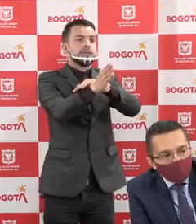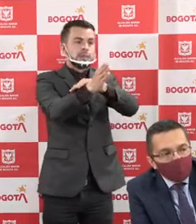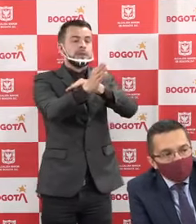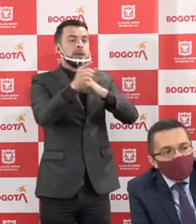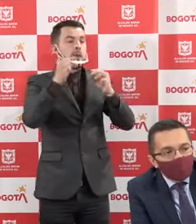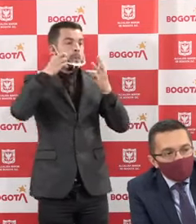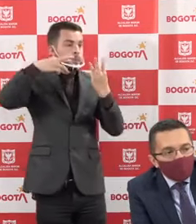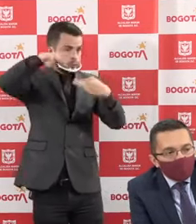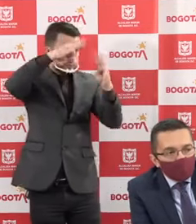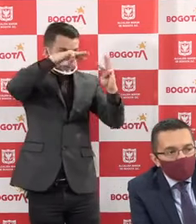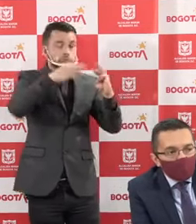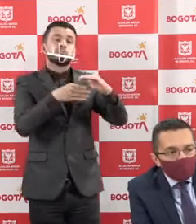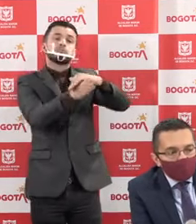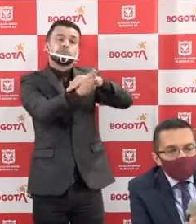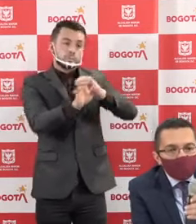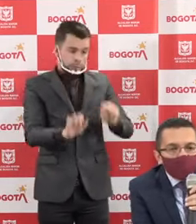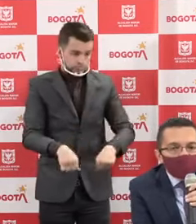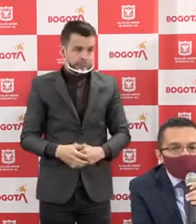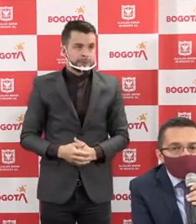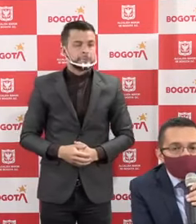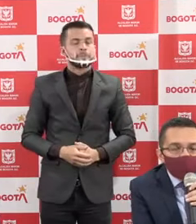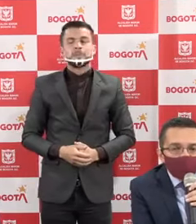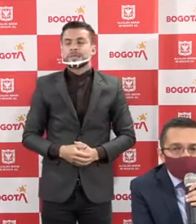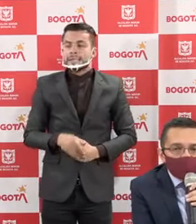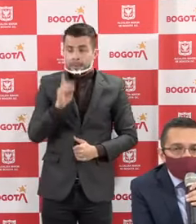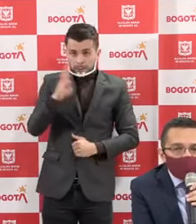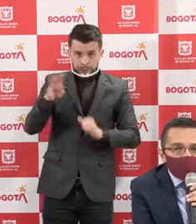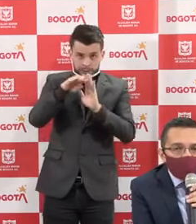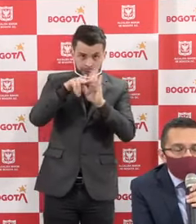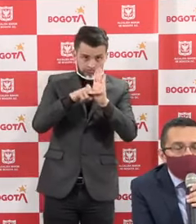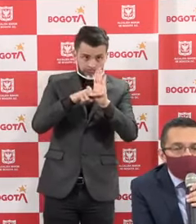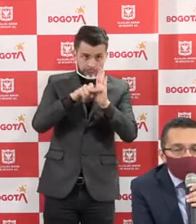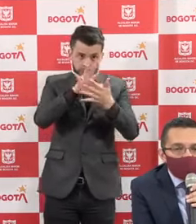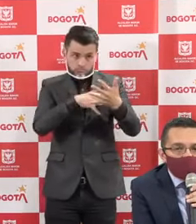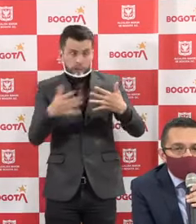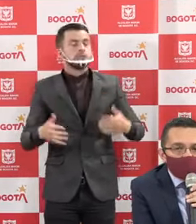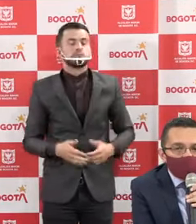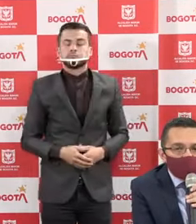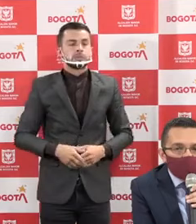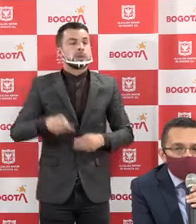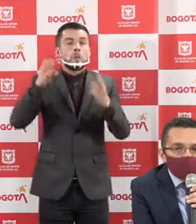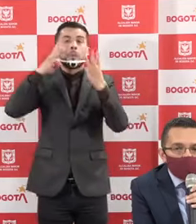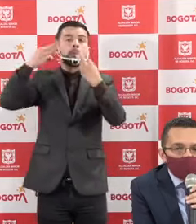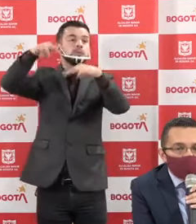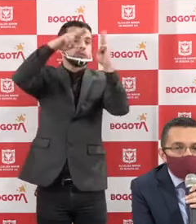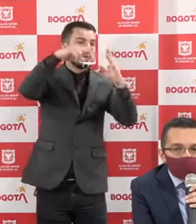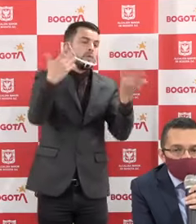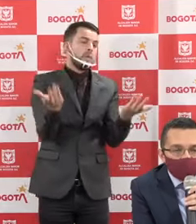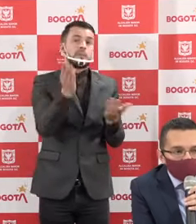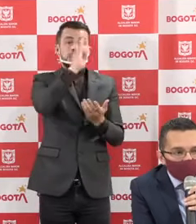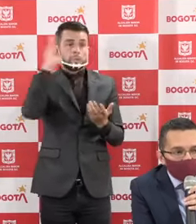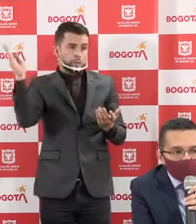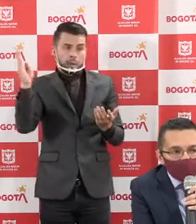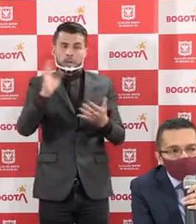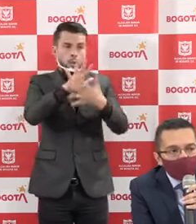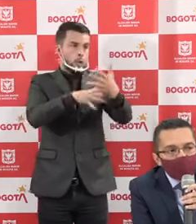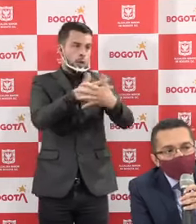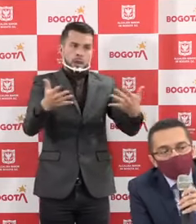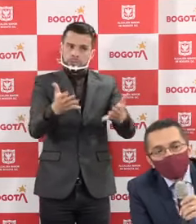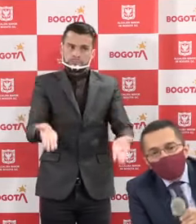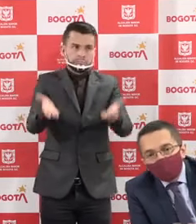justamente también tendrán ese horario las bibliotecas y los museos no tienen restricción horaria por ser un tema muy importante para la cultura de